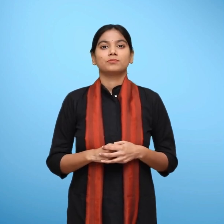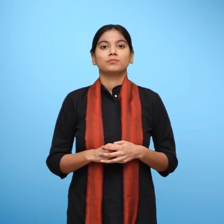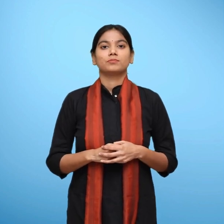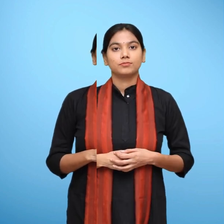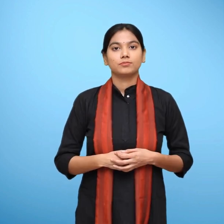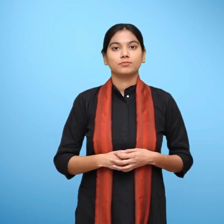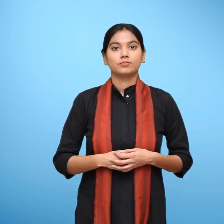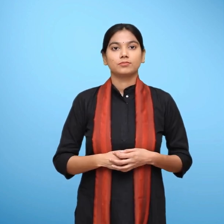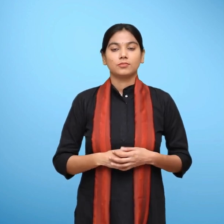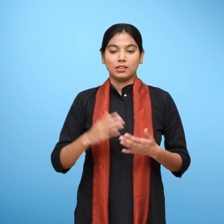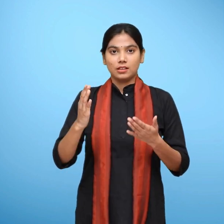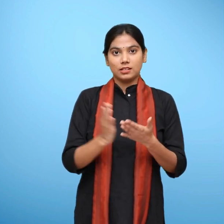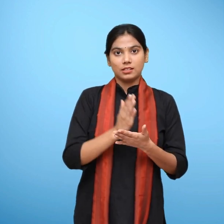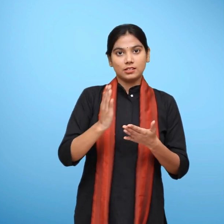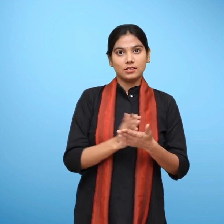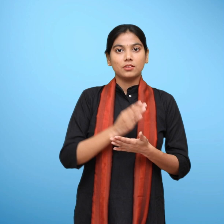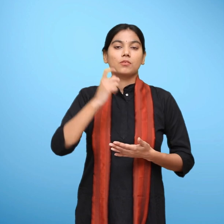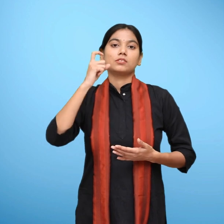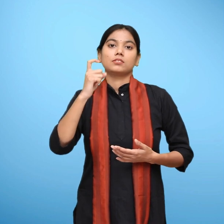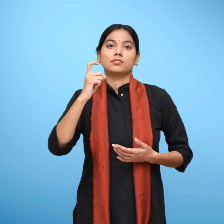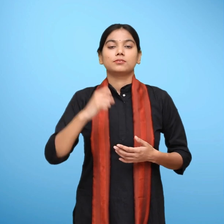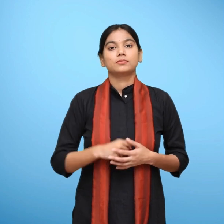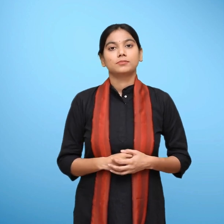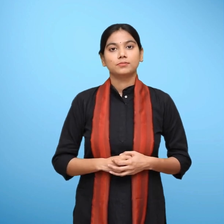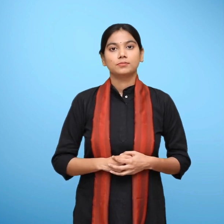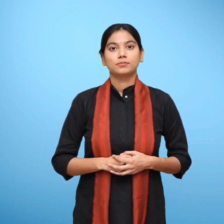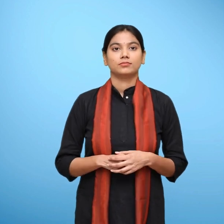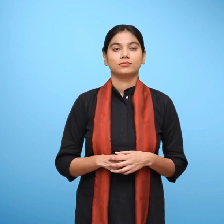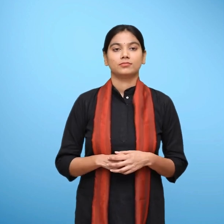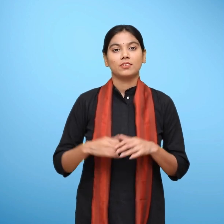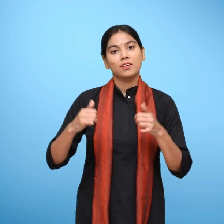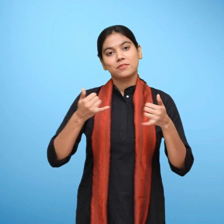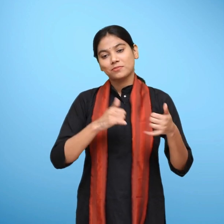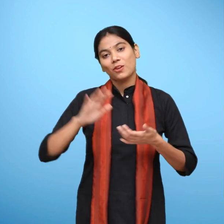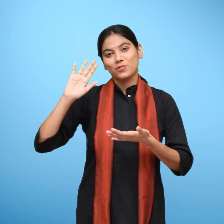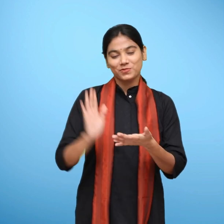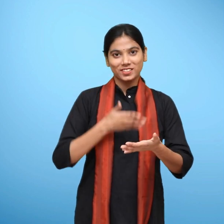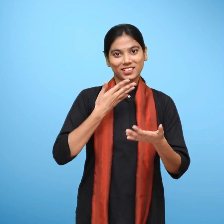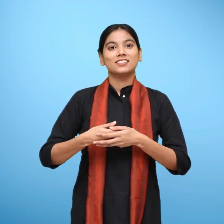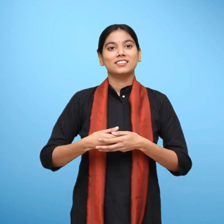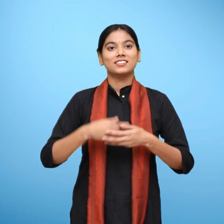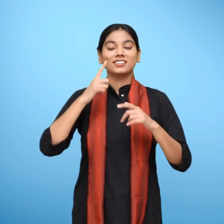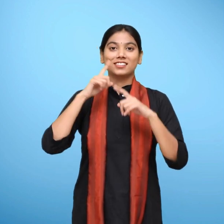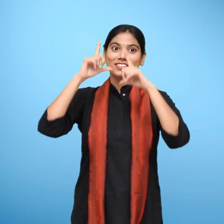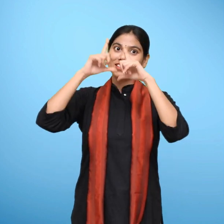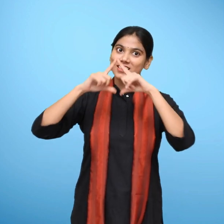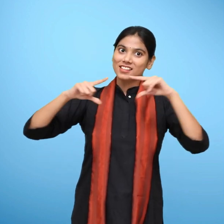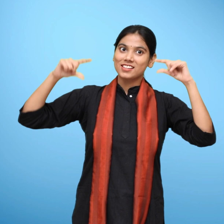है पृष्ठ संख्या सात खेल गीत चंदा मामा